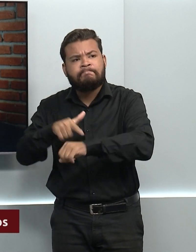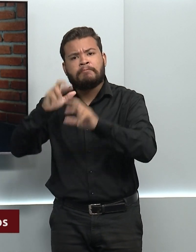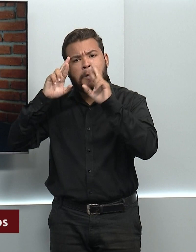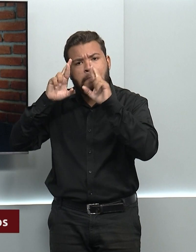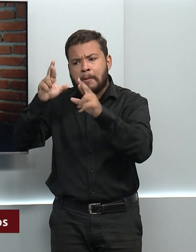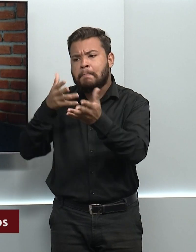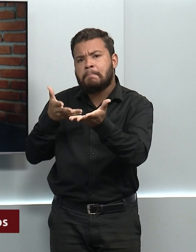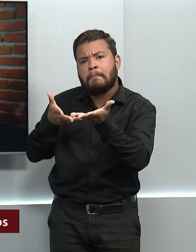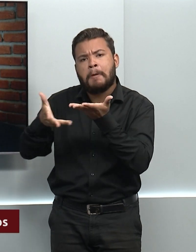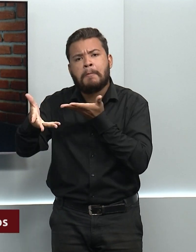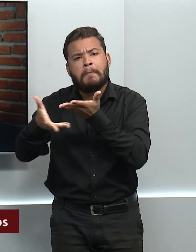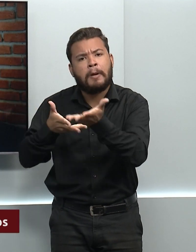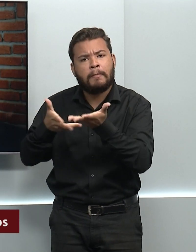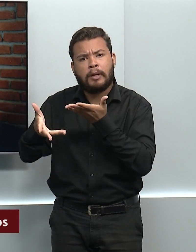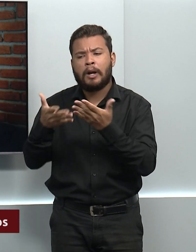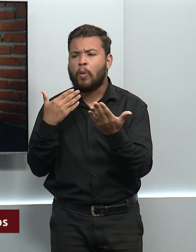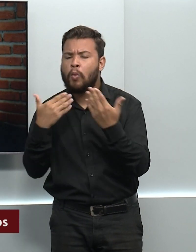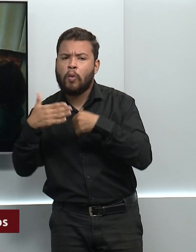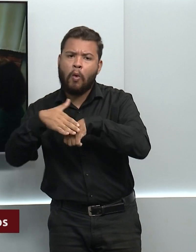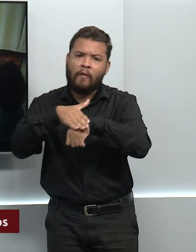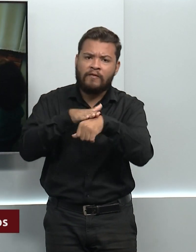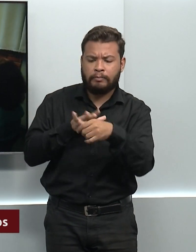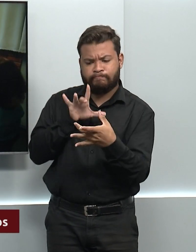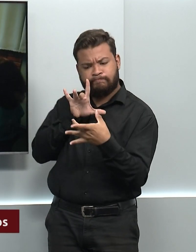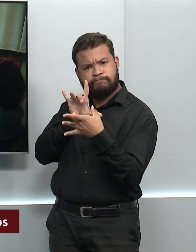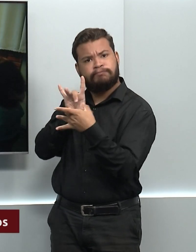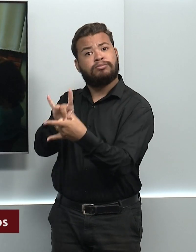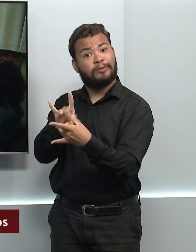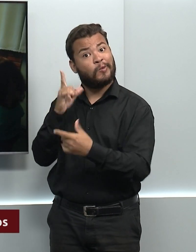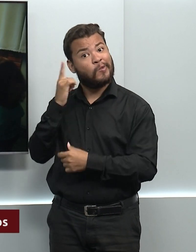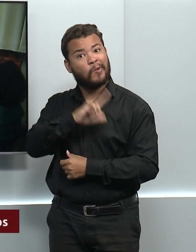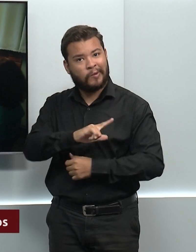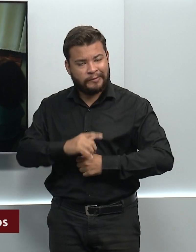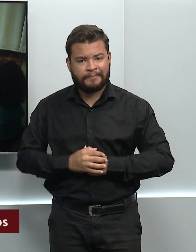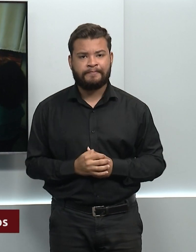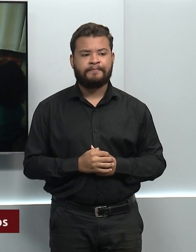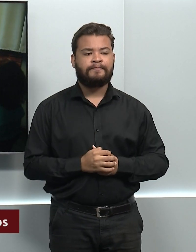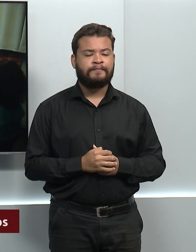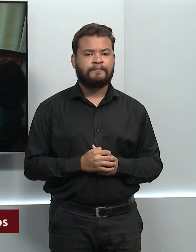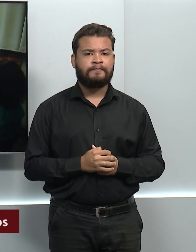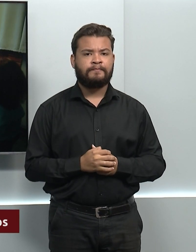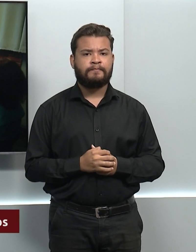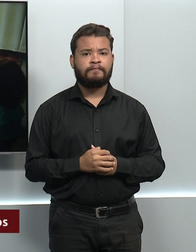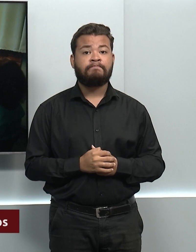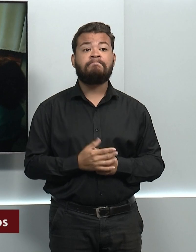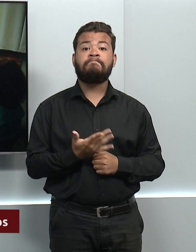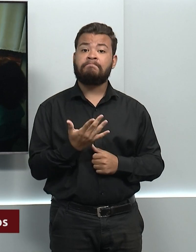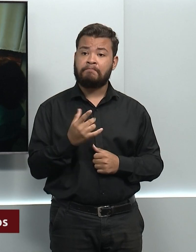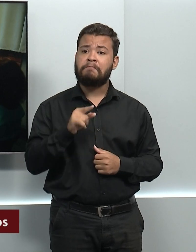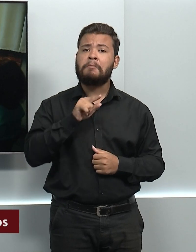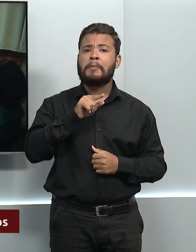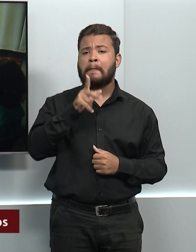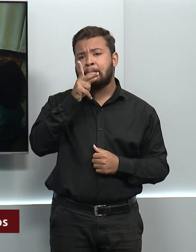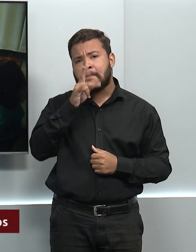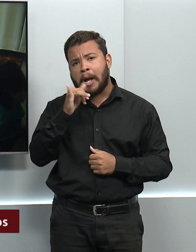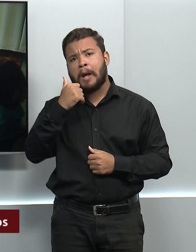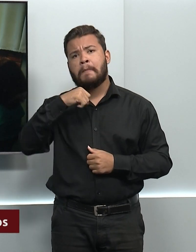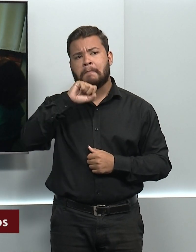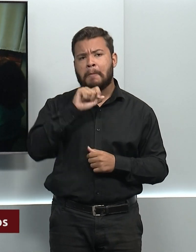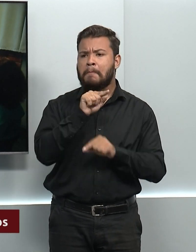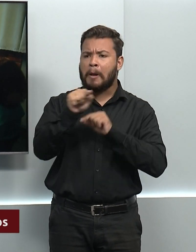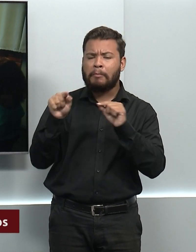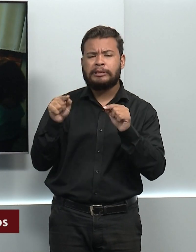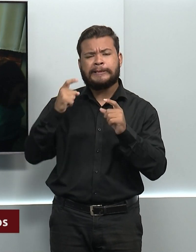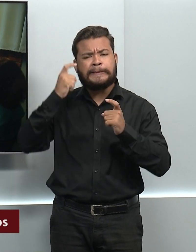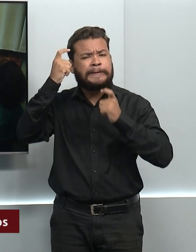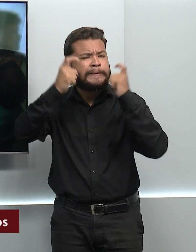mais diálogo, mais proximidade. As preocupações mais frequentes apresentadas pelos pais em relação